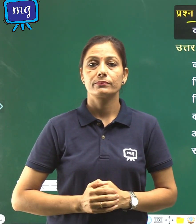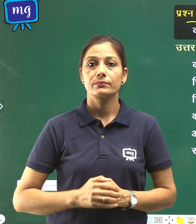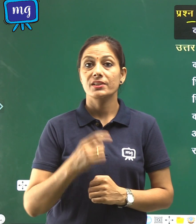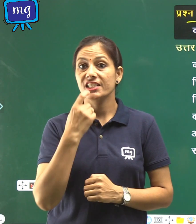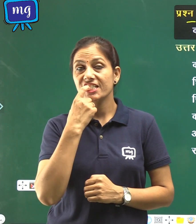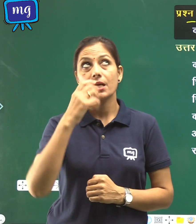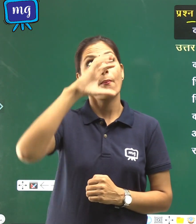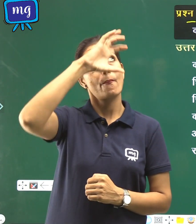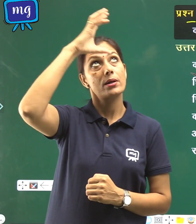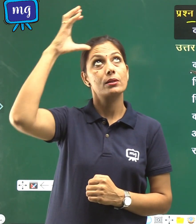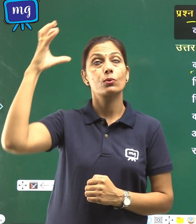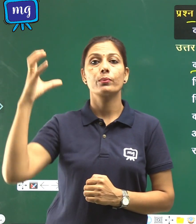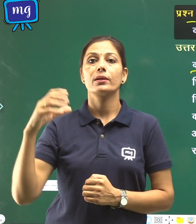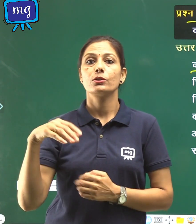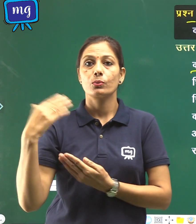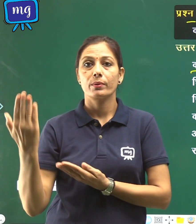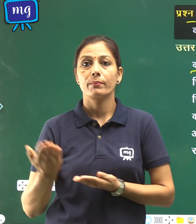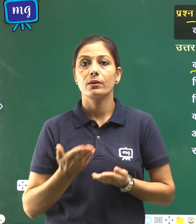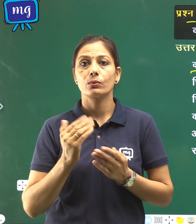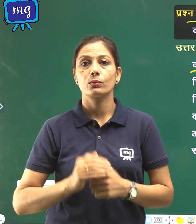बादल रूपी मेहमान को